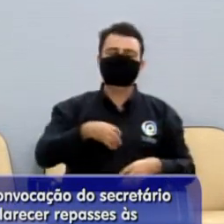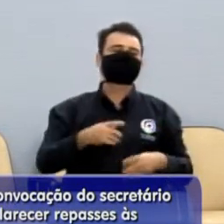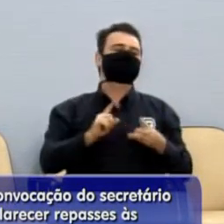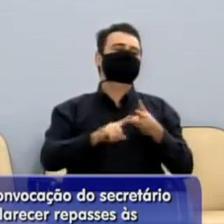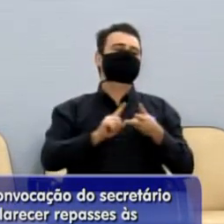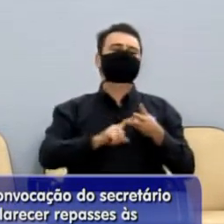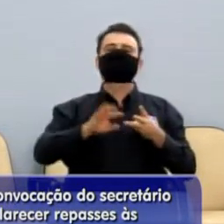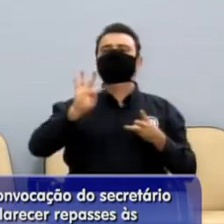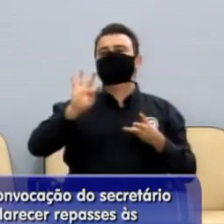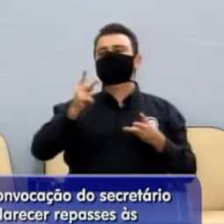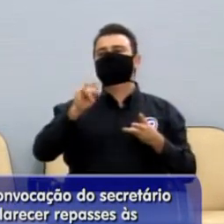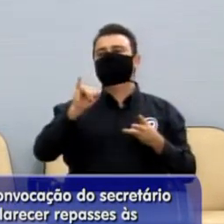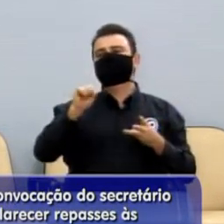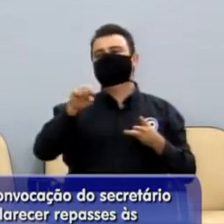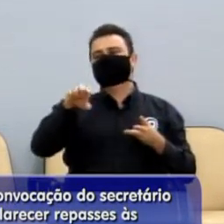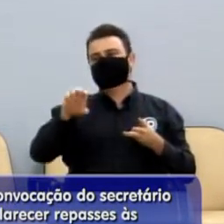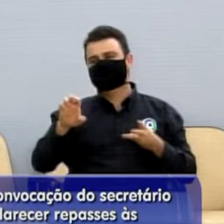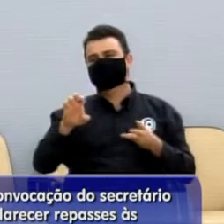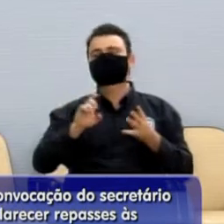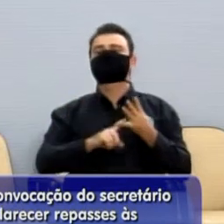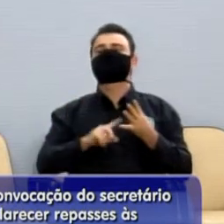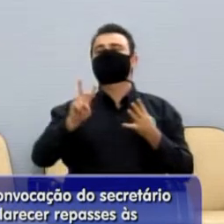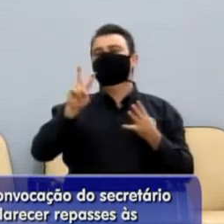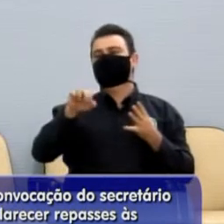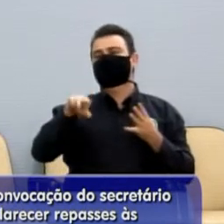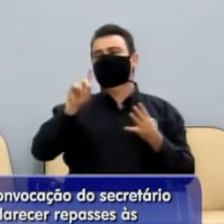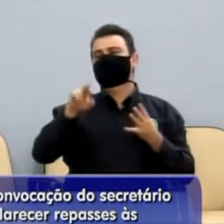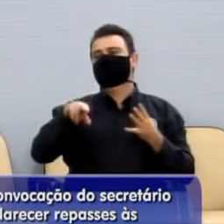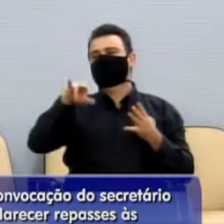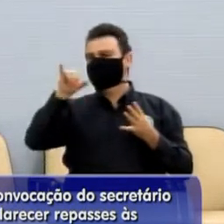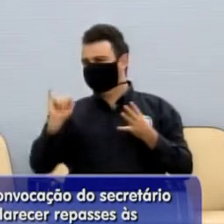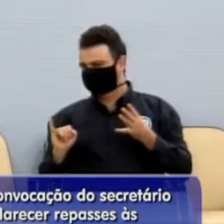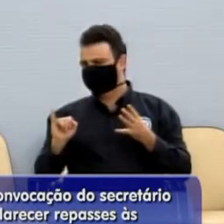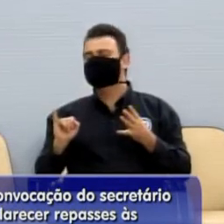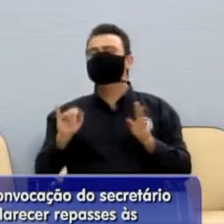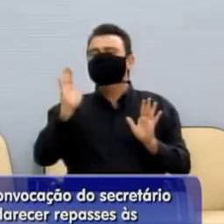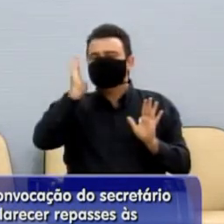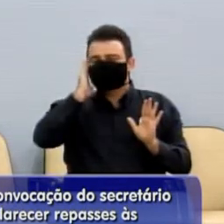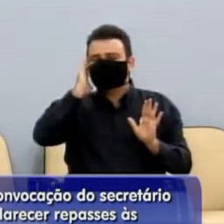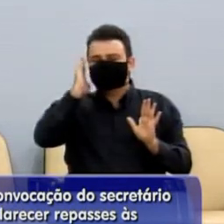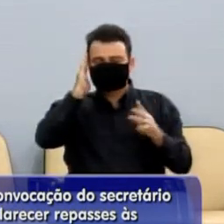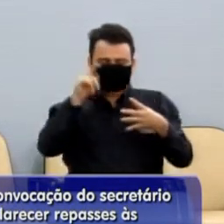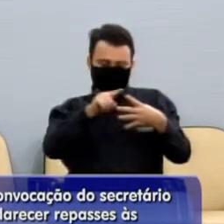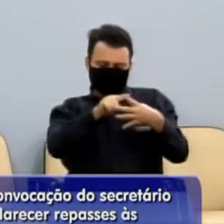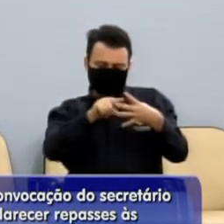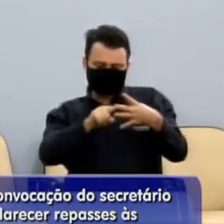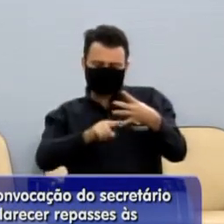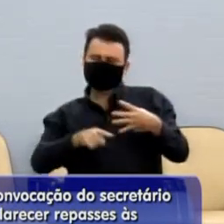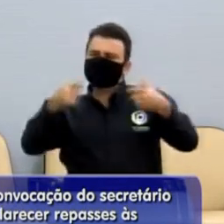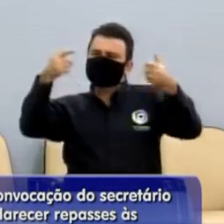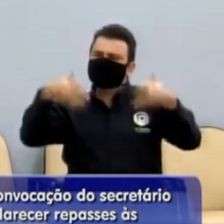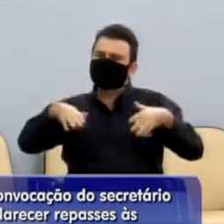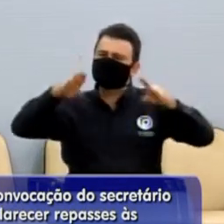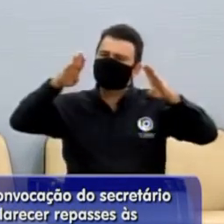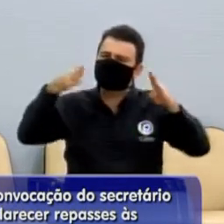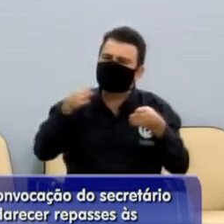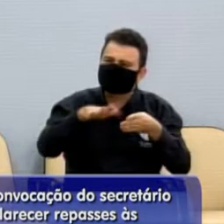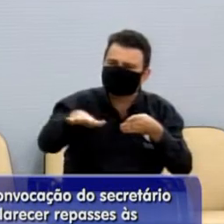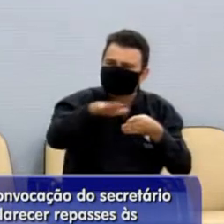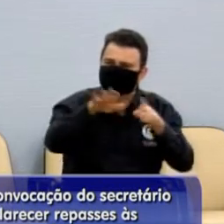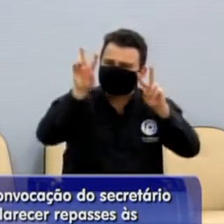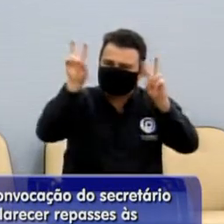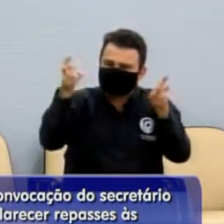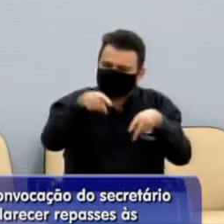Vedrone, que eram questões pontuais, que tem um público específico, detalhado, que merece... Então não tem problema.